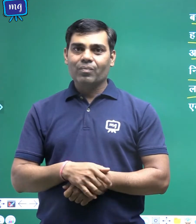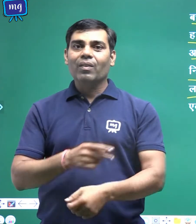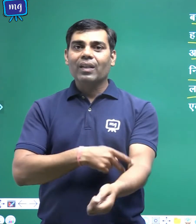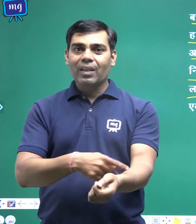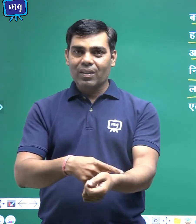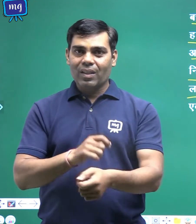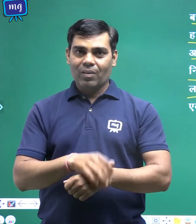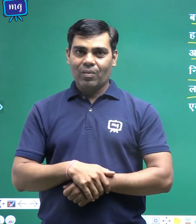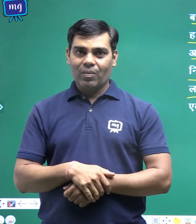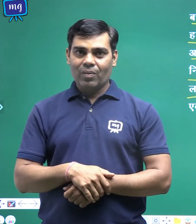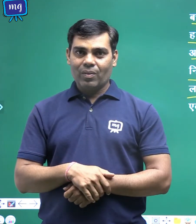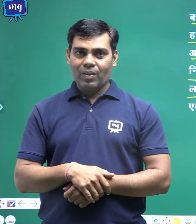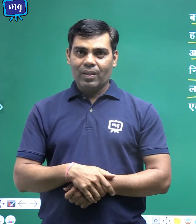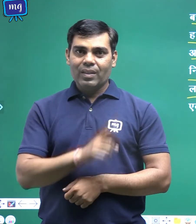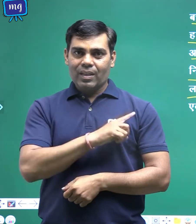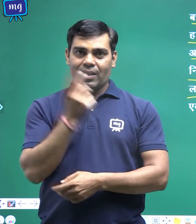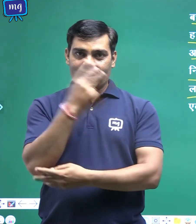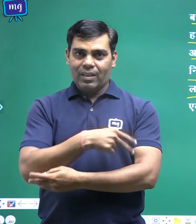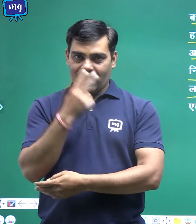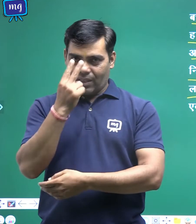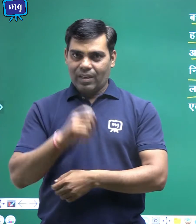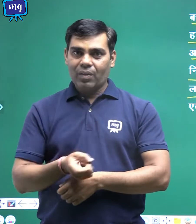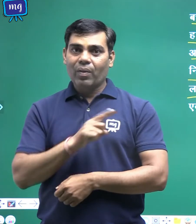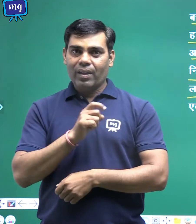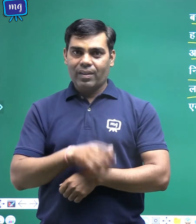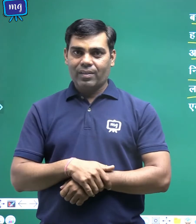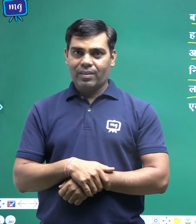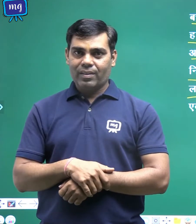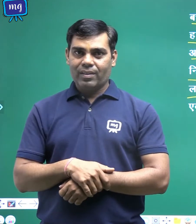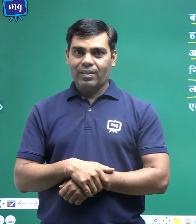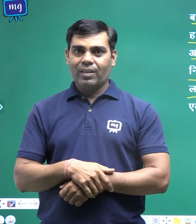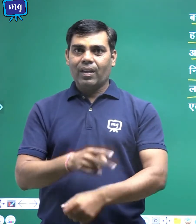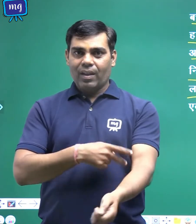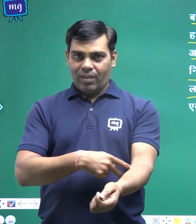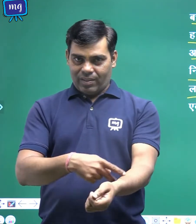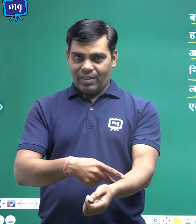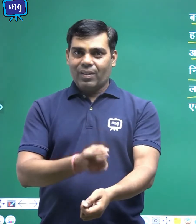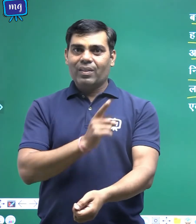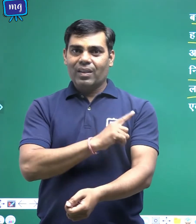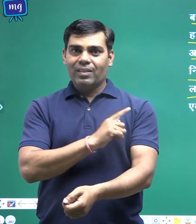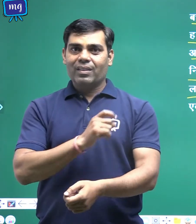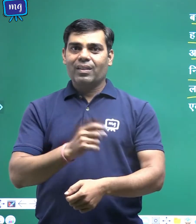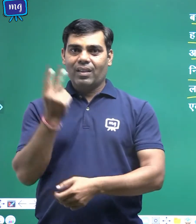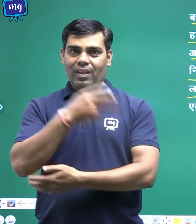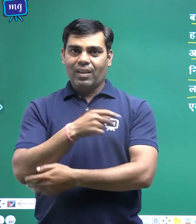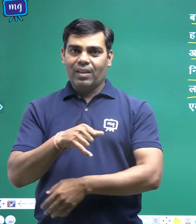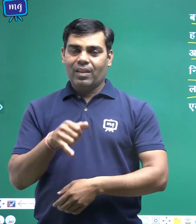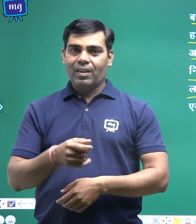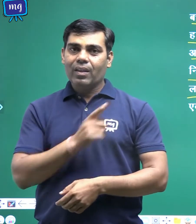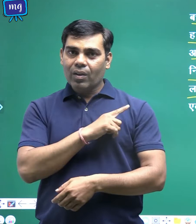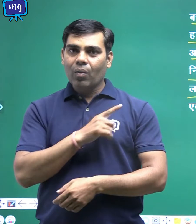को जो आप चित्र देख रहे हैं वह भगिनी निवेदिता का चित्र है। इनको